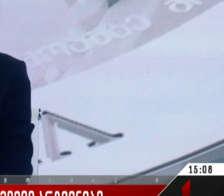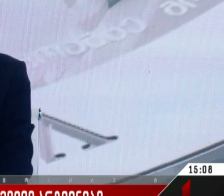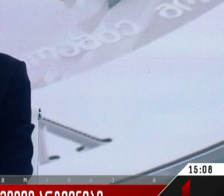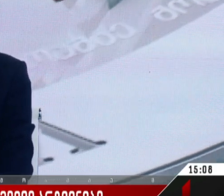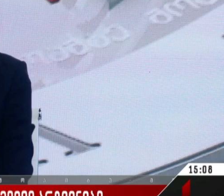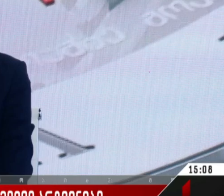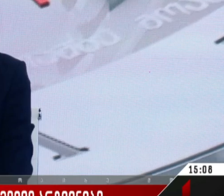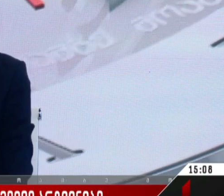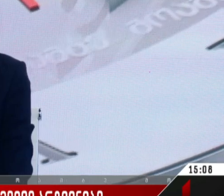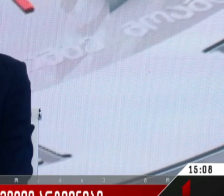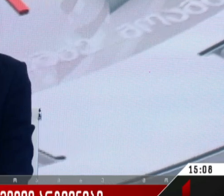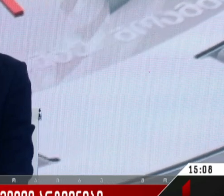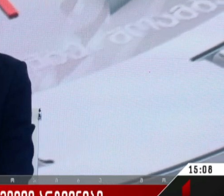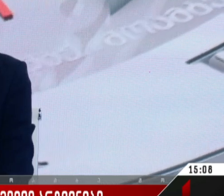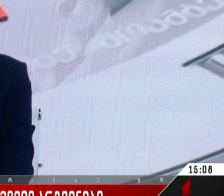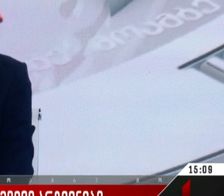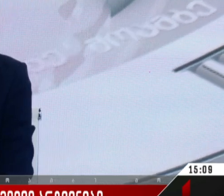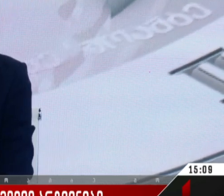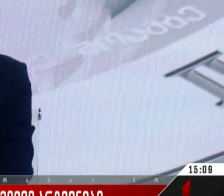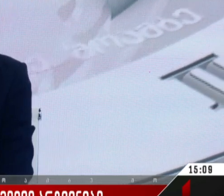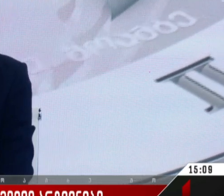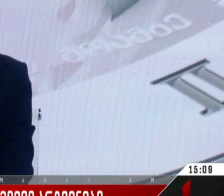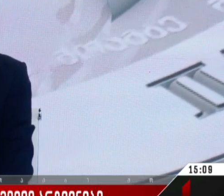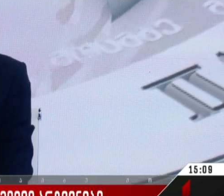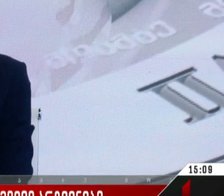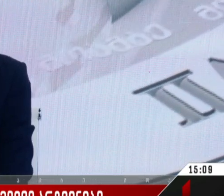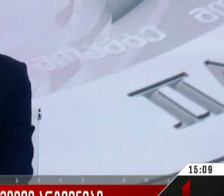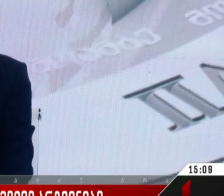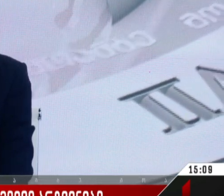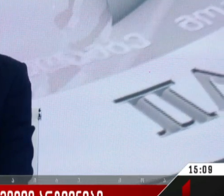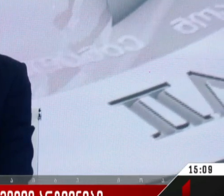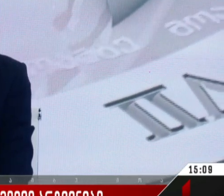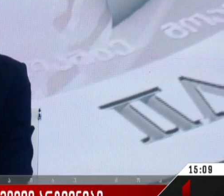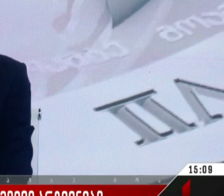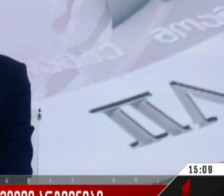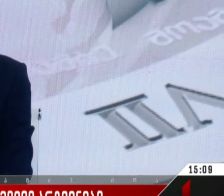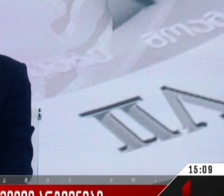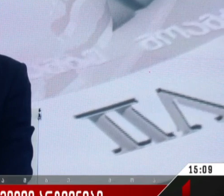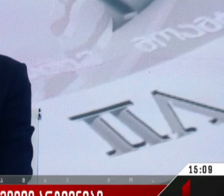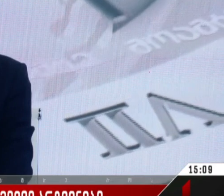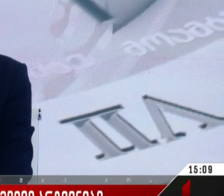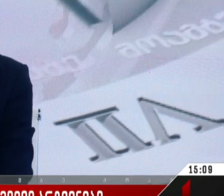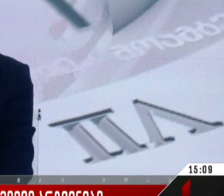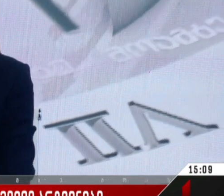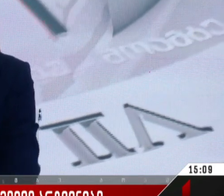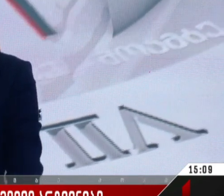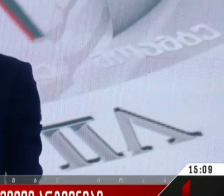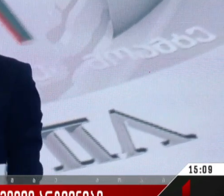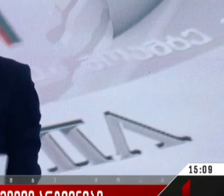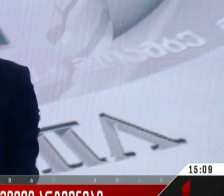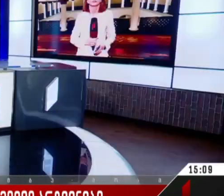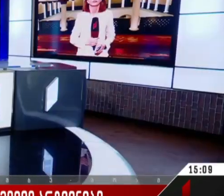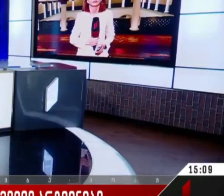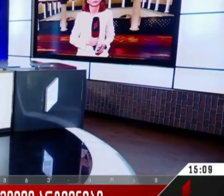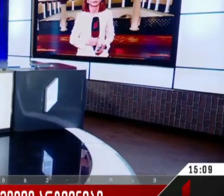bistore, de opoziției, spisic neva dam popoli. Marta Gunci, gimiașnia Trom, zgavsi poziție, biscamo hatua, destabilizații scenarii, spim martuli.